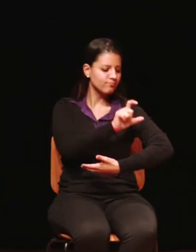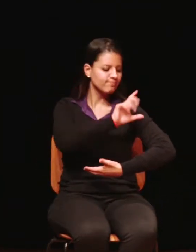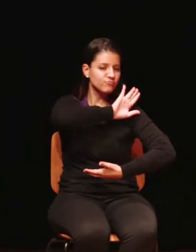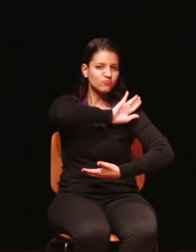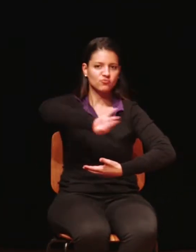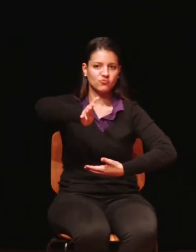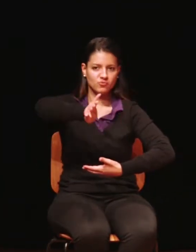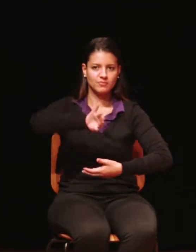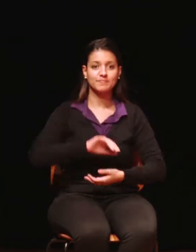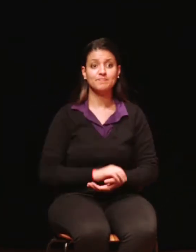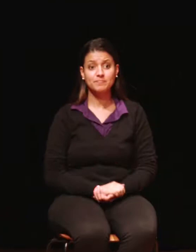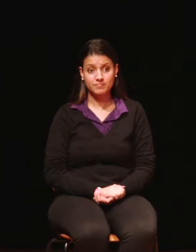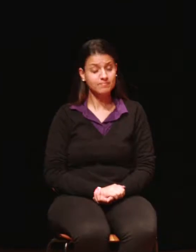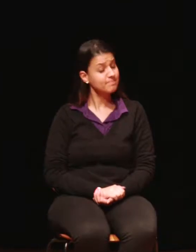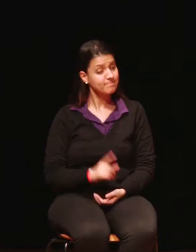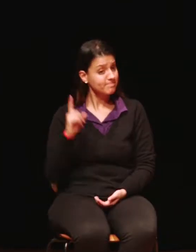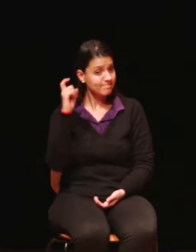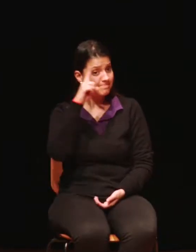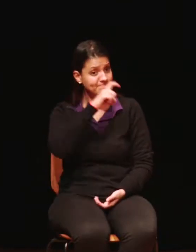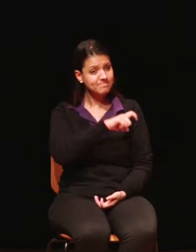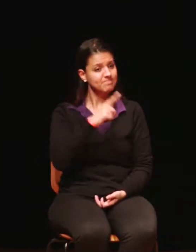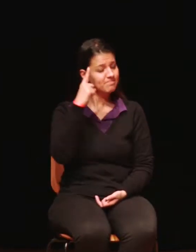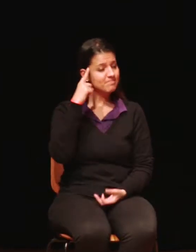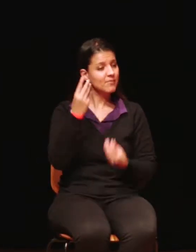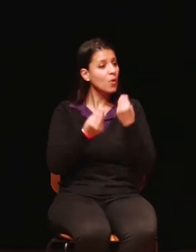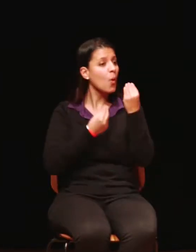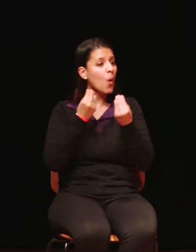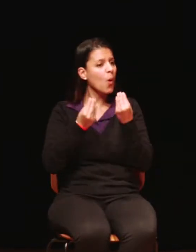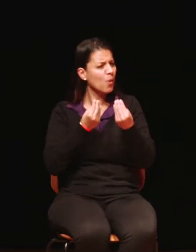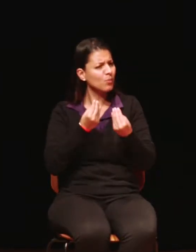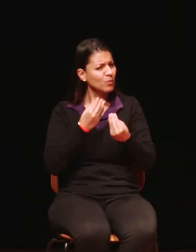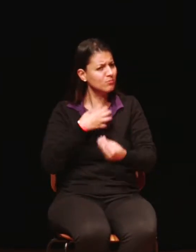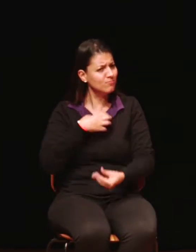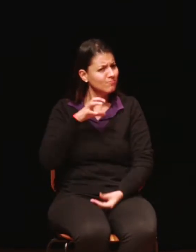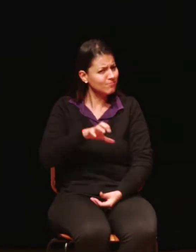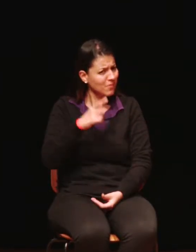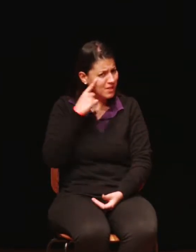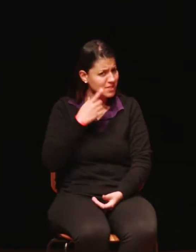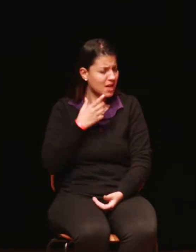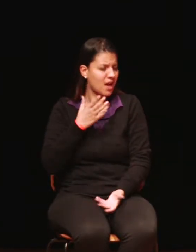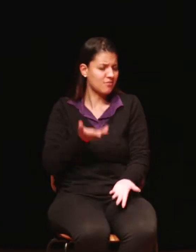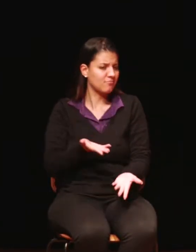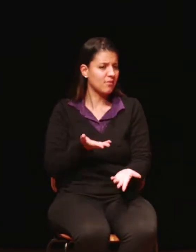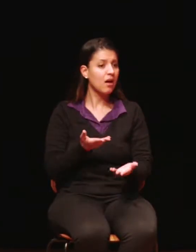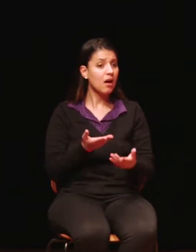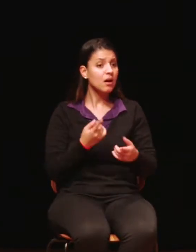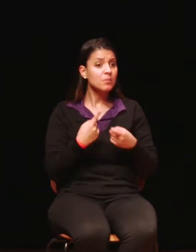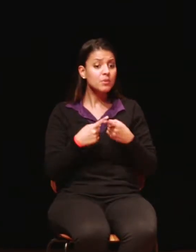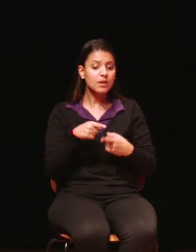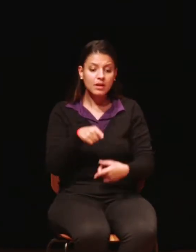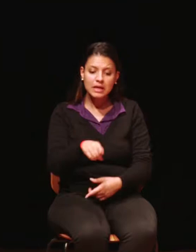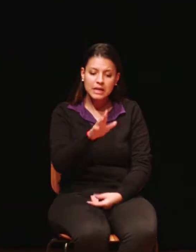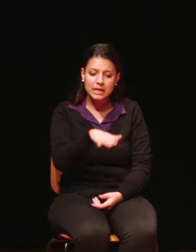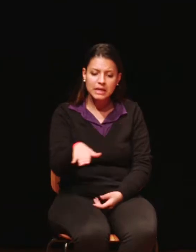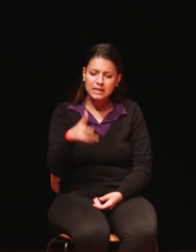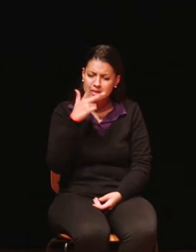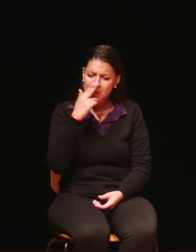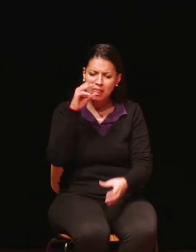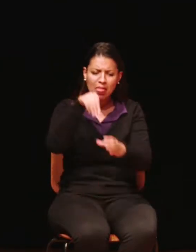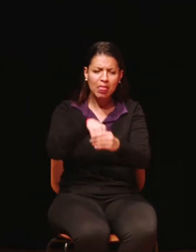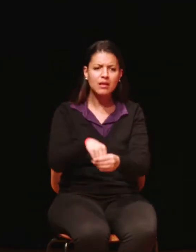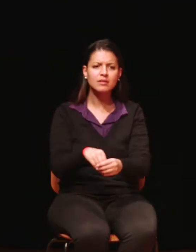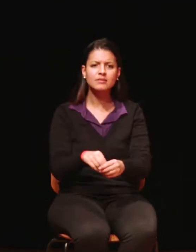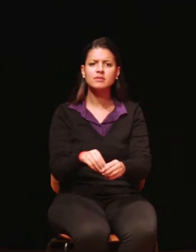difícil imaginar as consequências dessa forma de pensamento. A criança é entendida como um ser